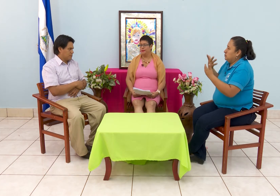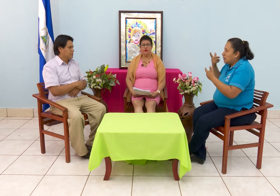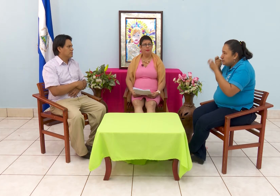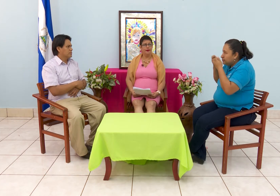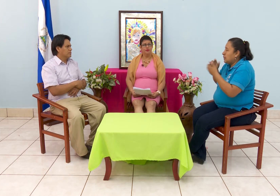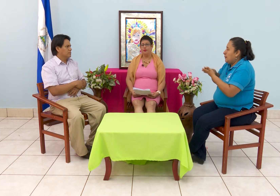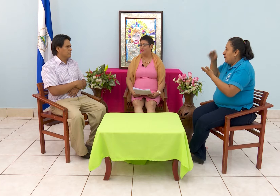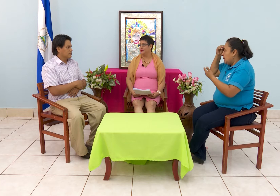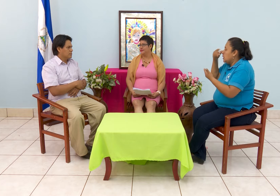vez nos compartes un poco, Francisco.